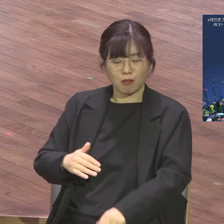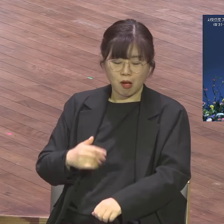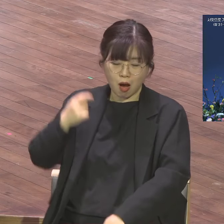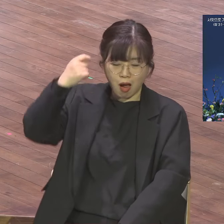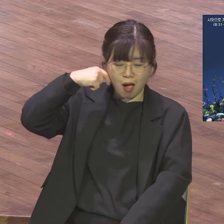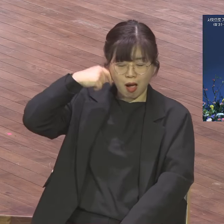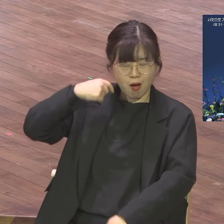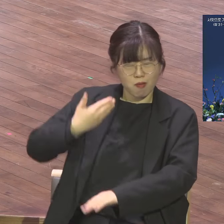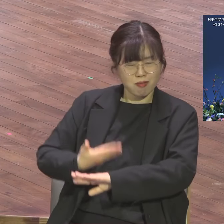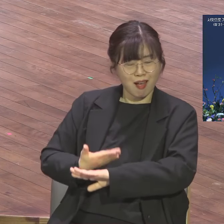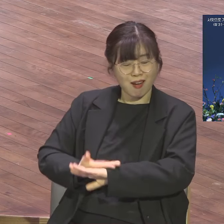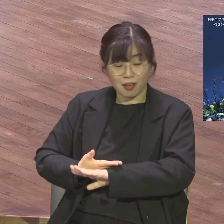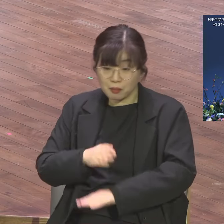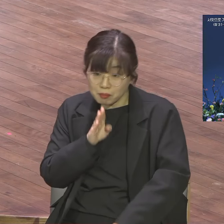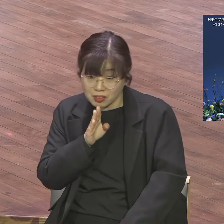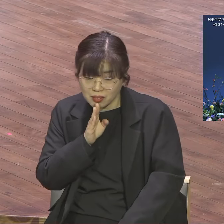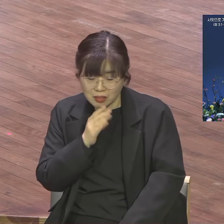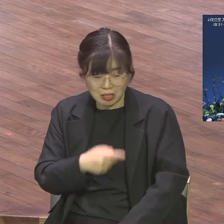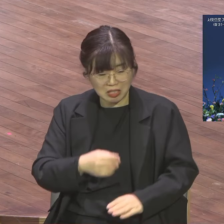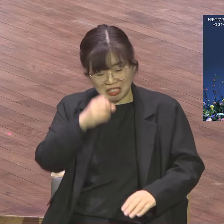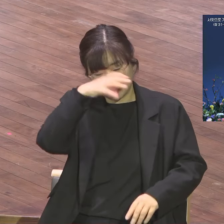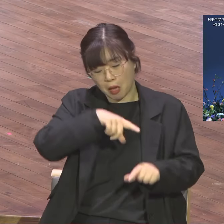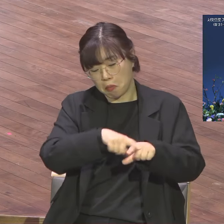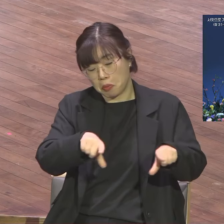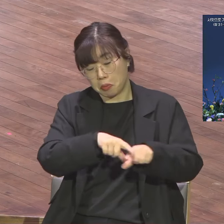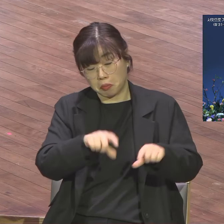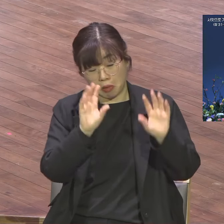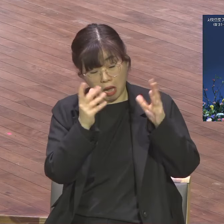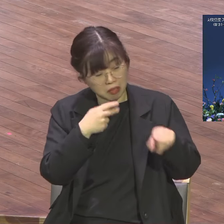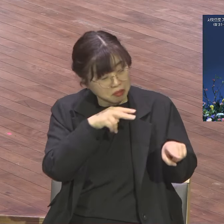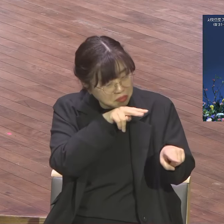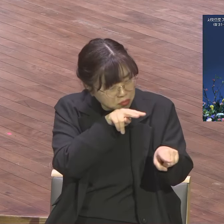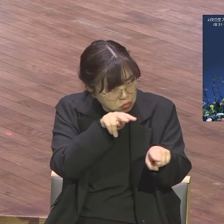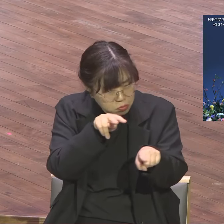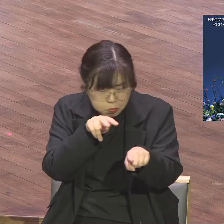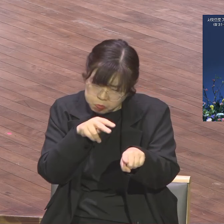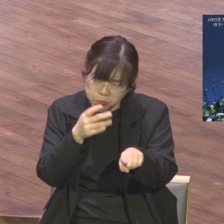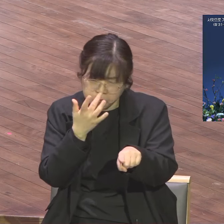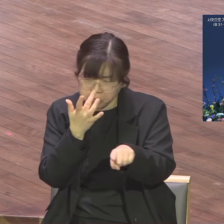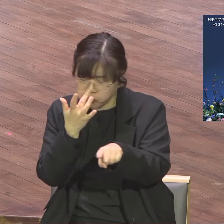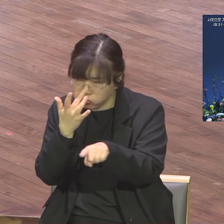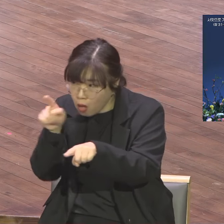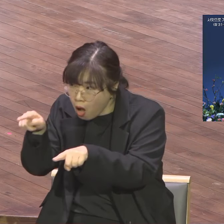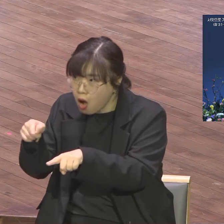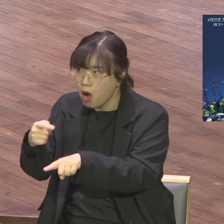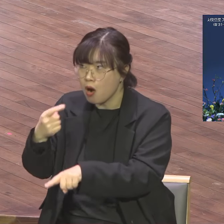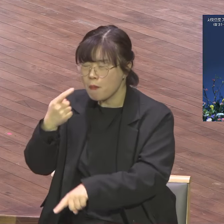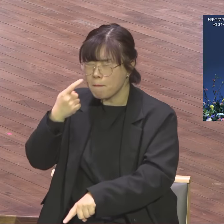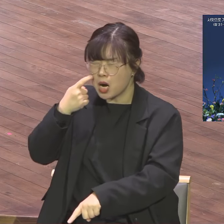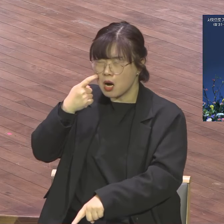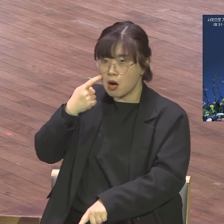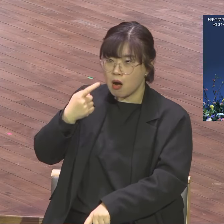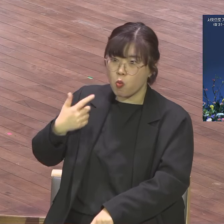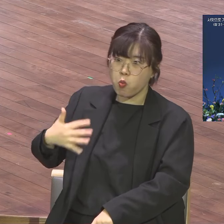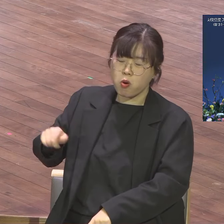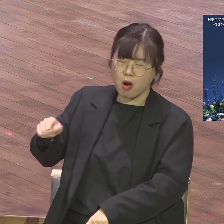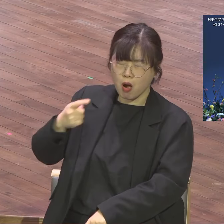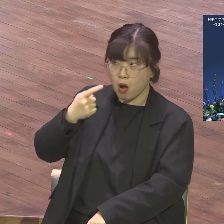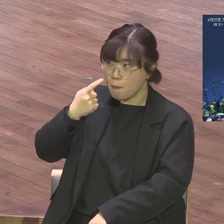4살 다 6살 요 7살까지인데 요 아이들 이렇게 영적으로 또 세상적 학문적으로 여러모로